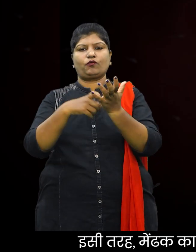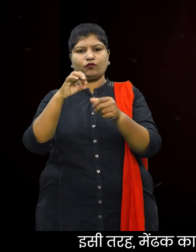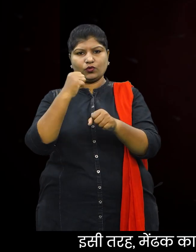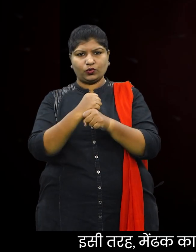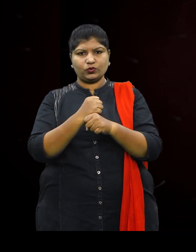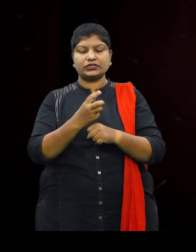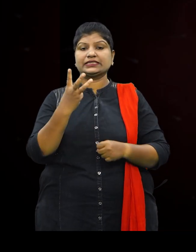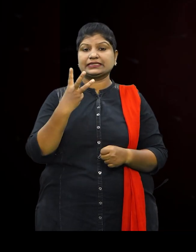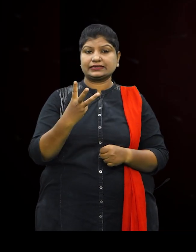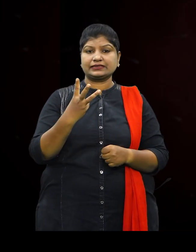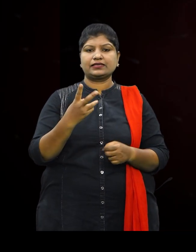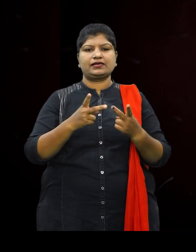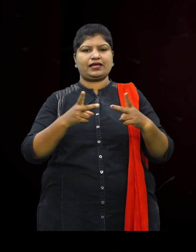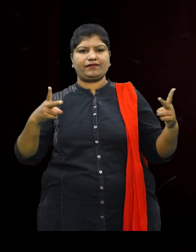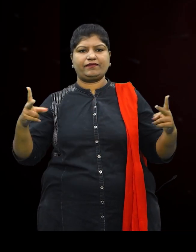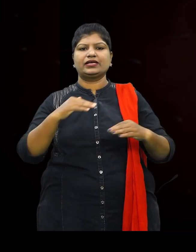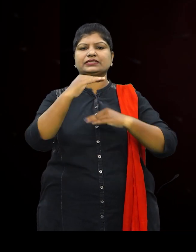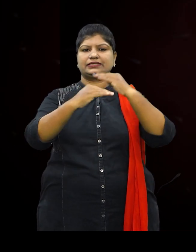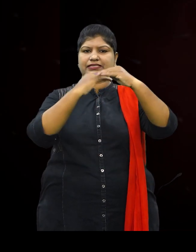है: अंडा,